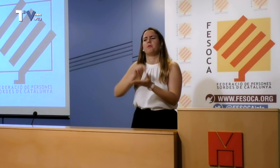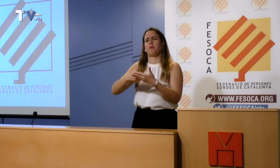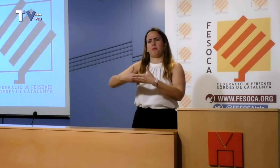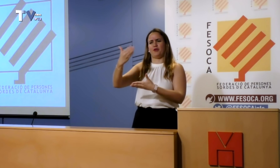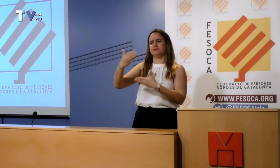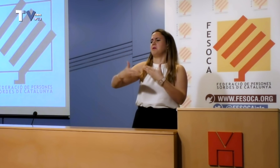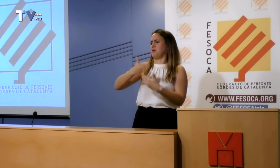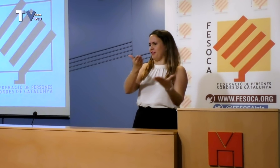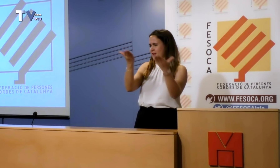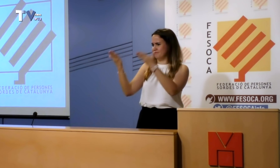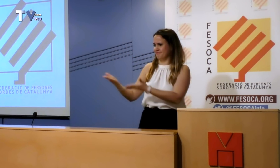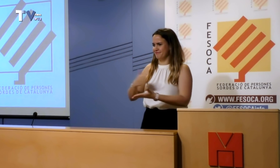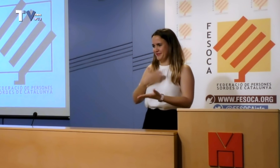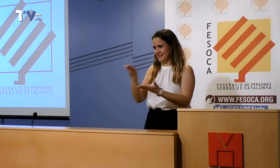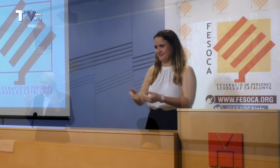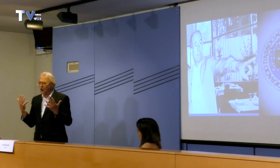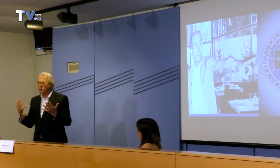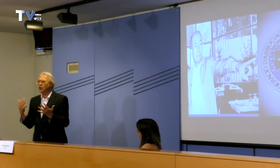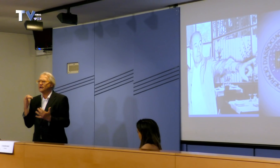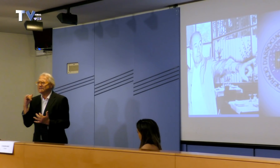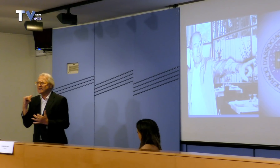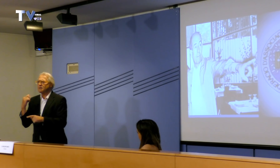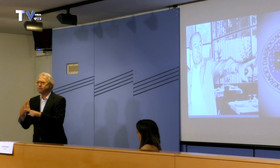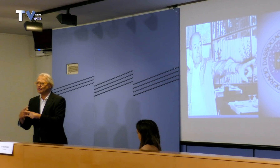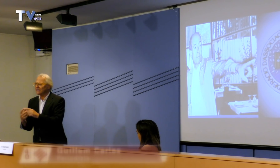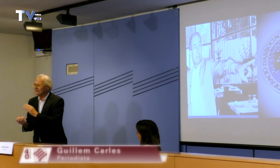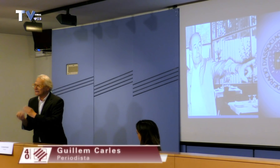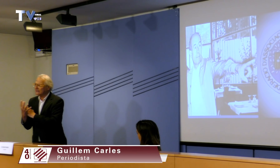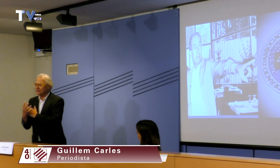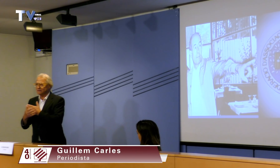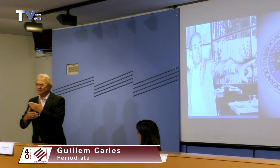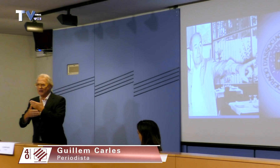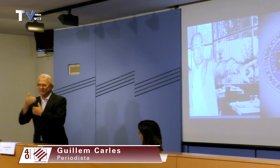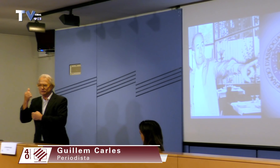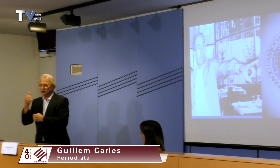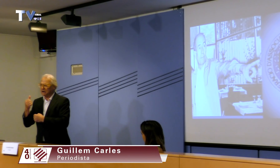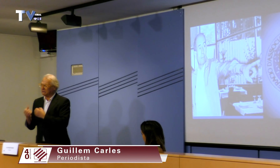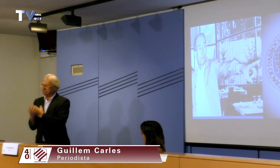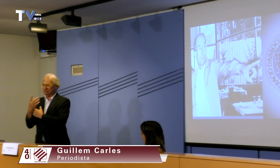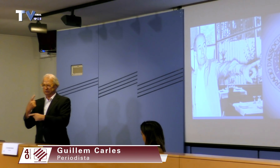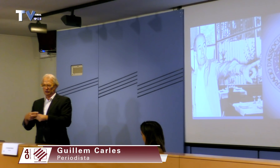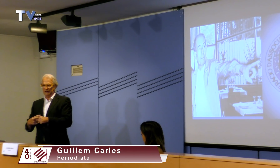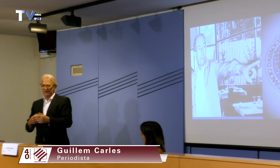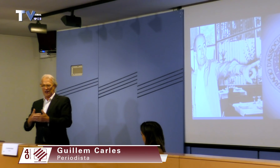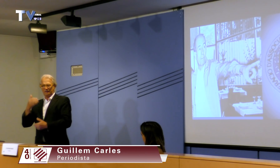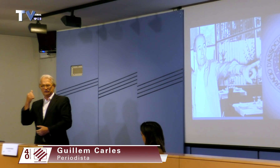les primeres llavors, les primeres experiències de cara. Però què hi havia abans de tot això? Abans de la creació de la